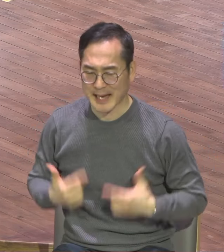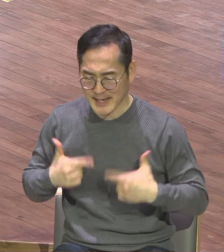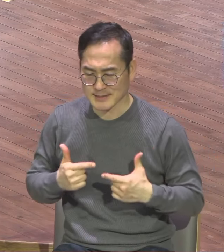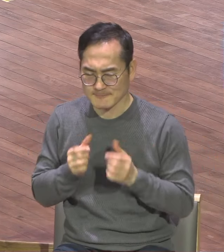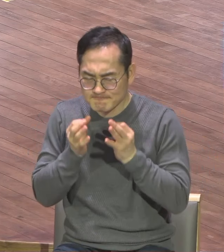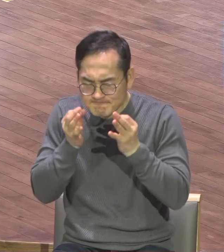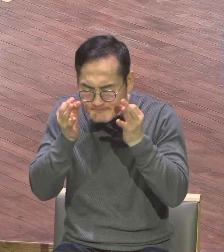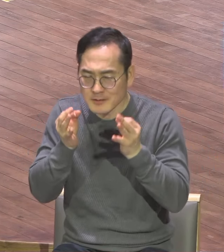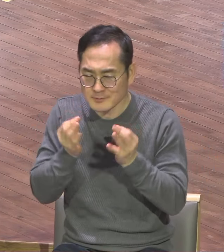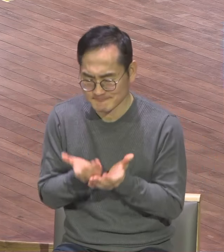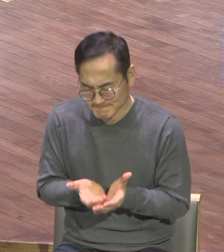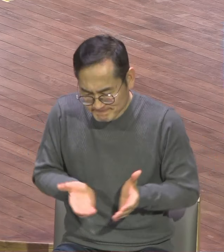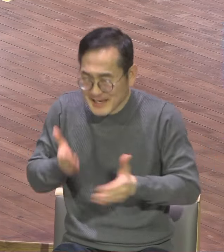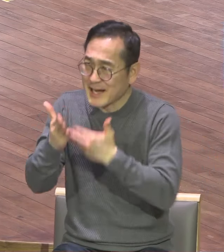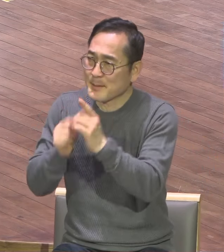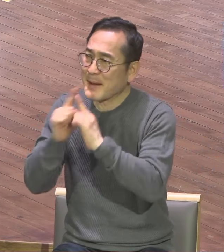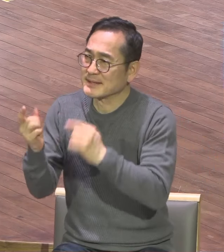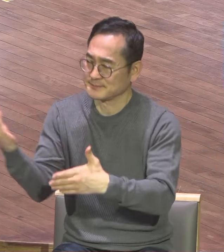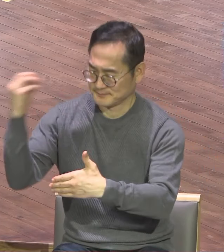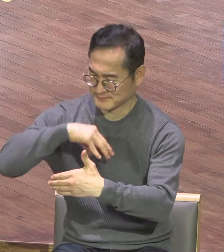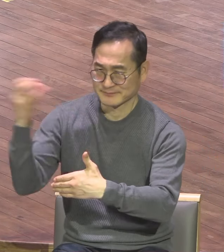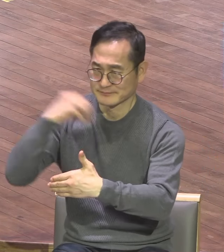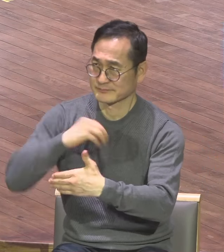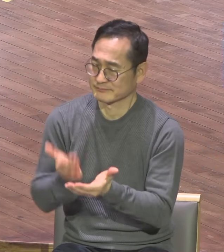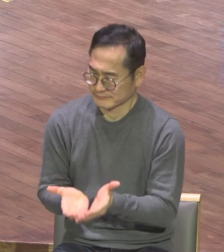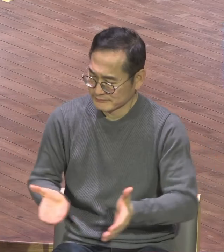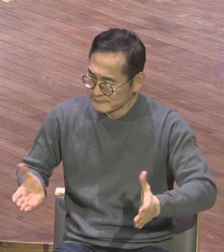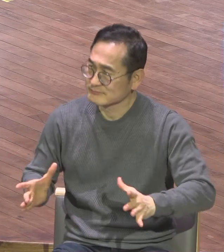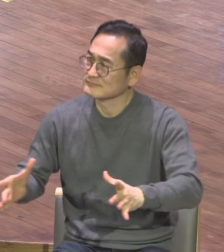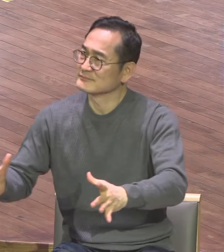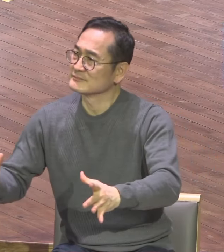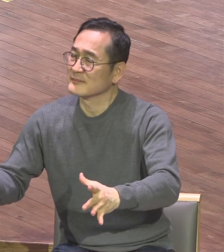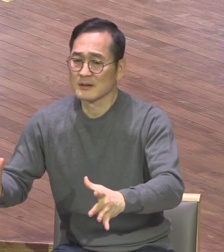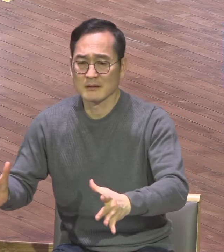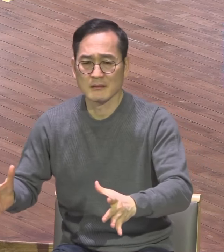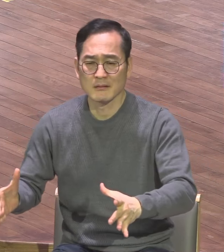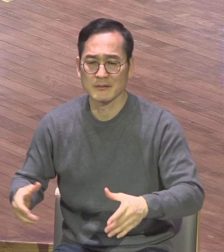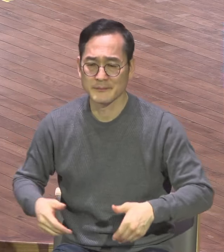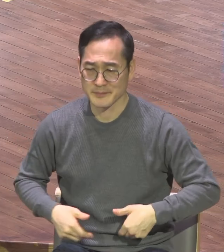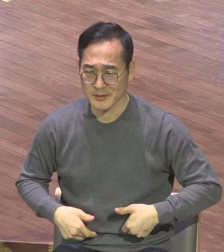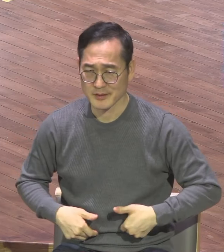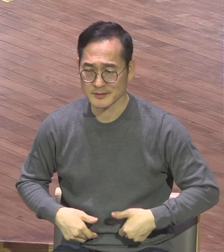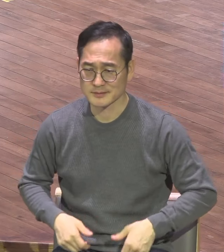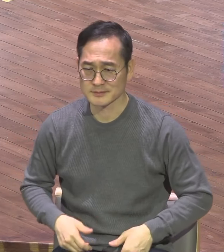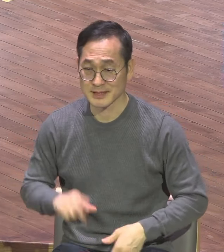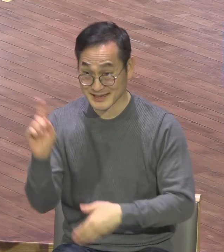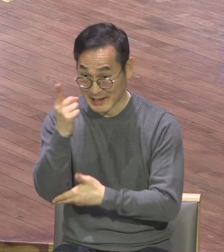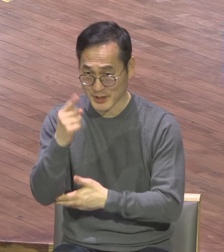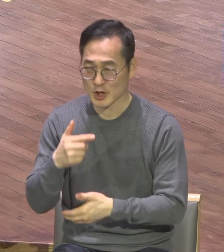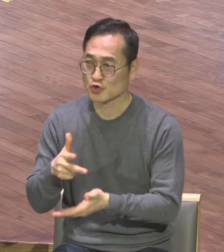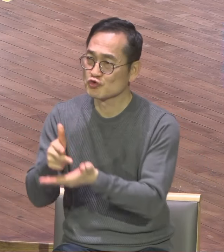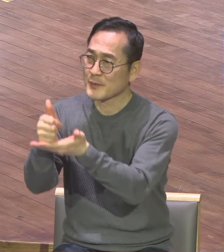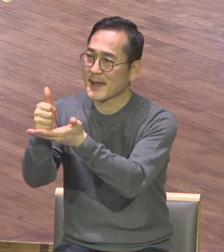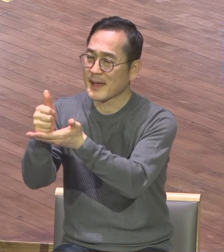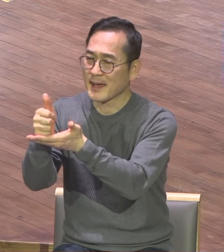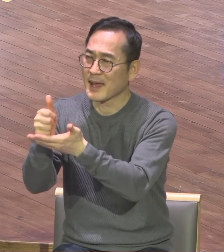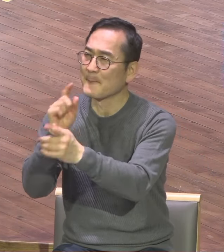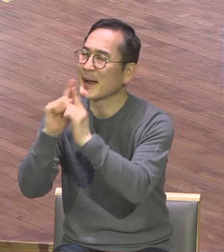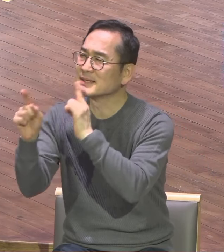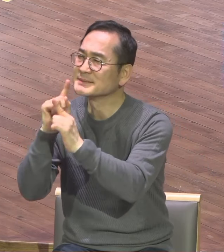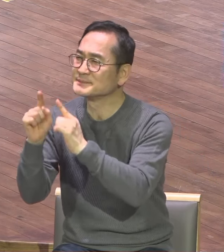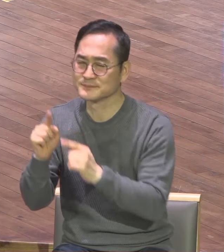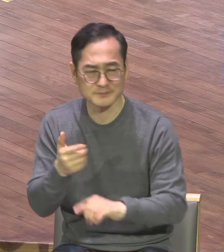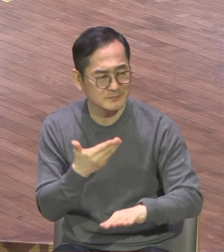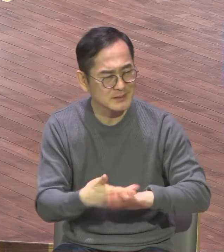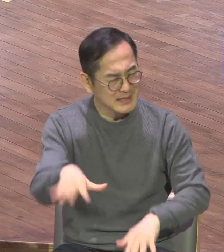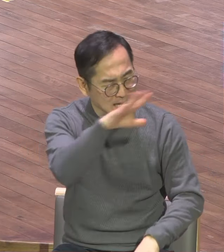중심으로 살겠습니다. 다윗은요 주께서 주의 말씀을 주의 모든 이름보다 높게 하셨습니다. 주의